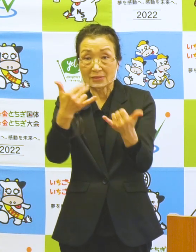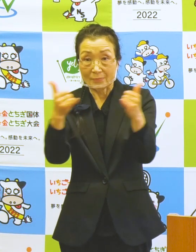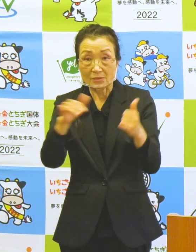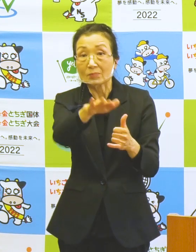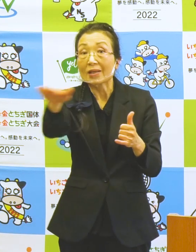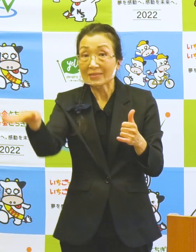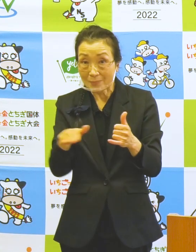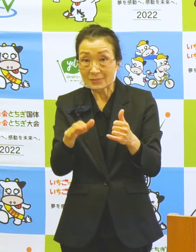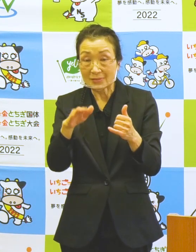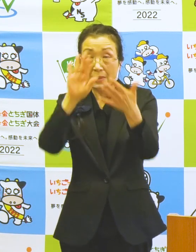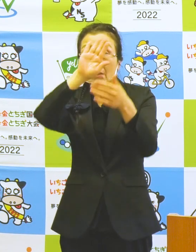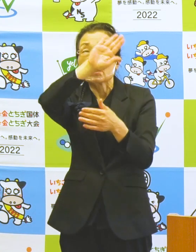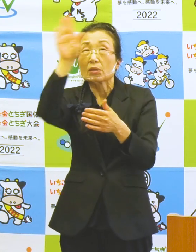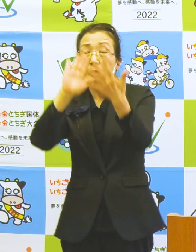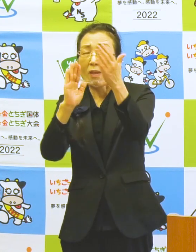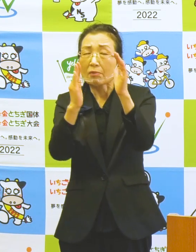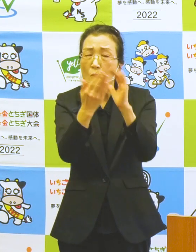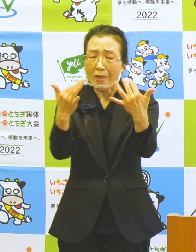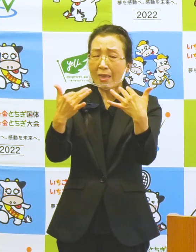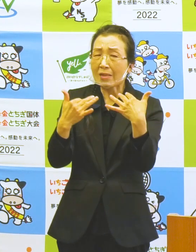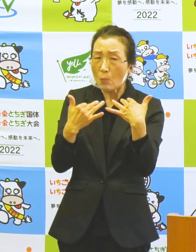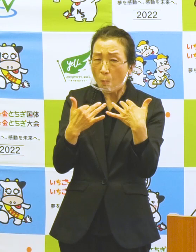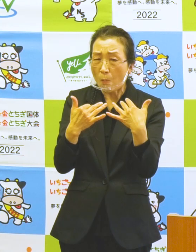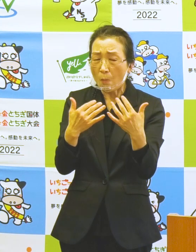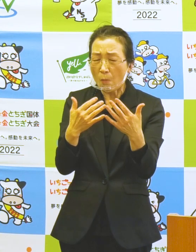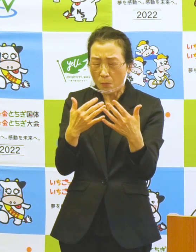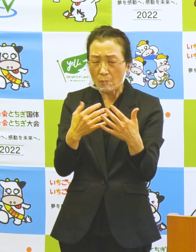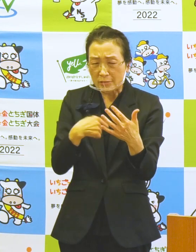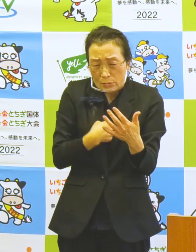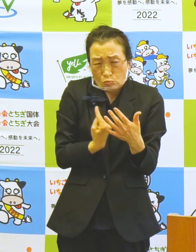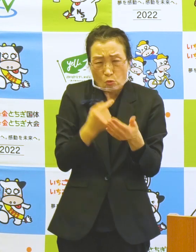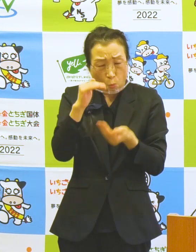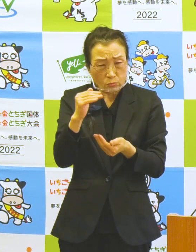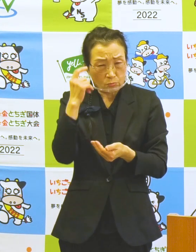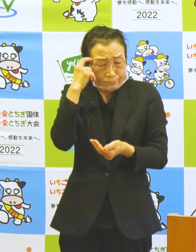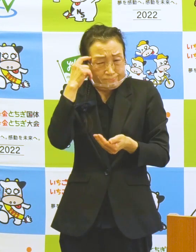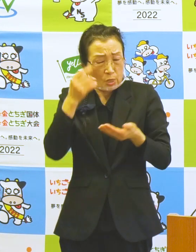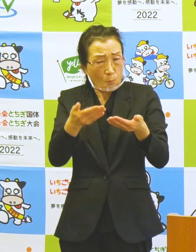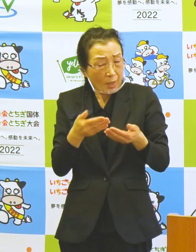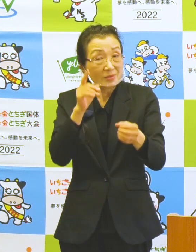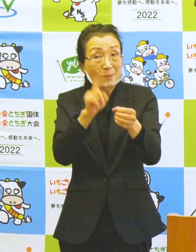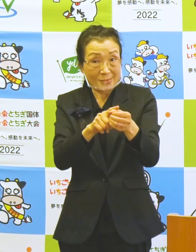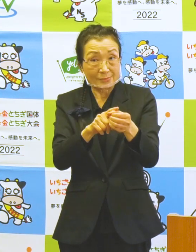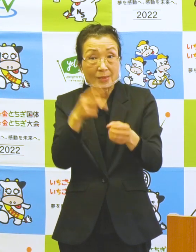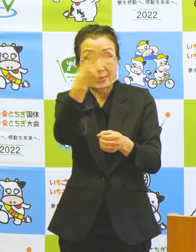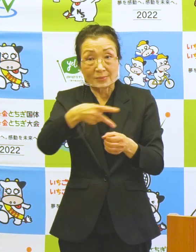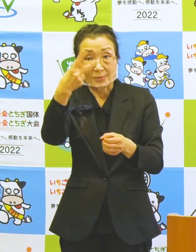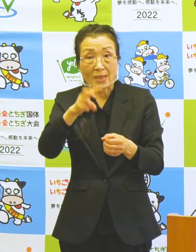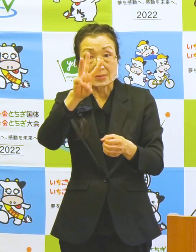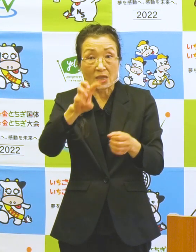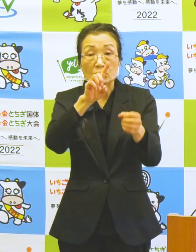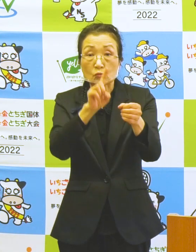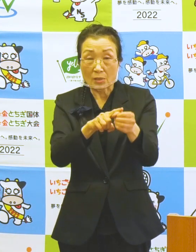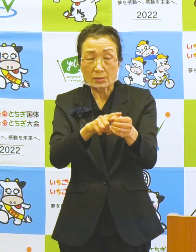が気候変動の影響をより身近に感じていただけるよう、2030年など近